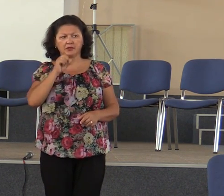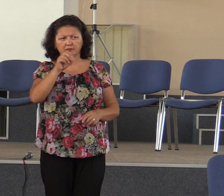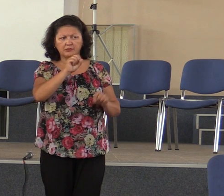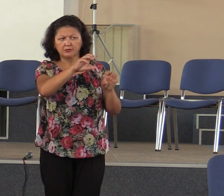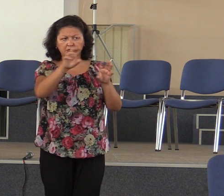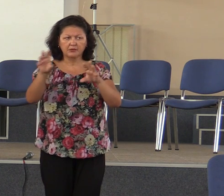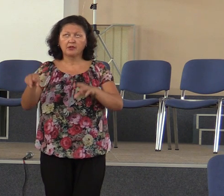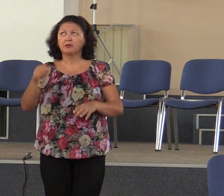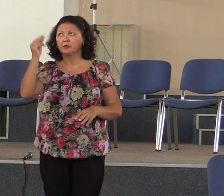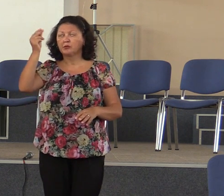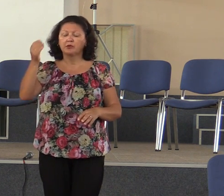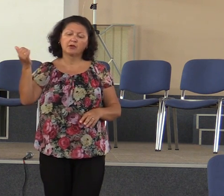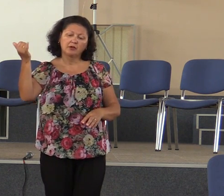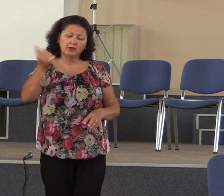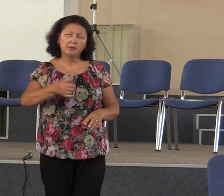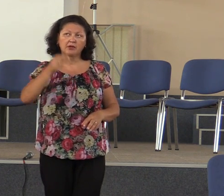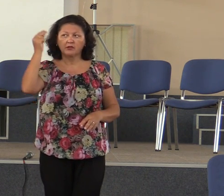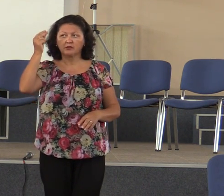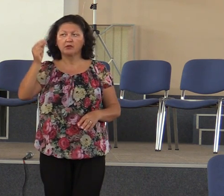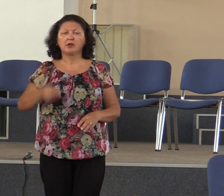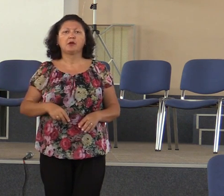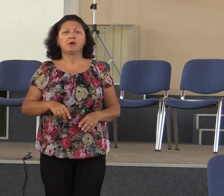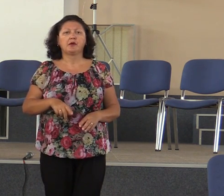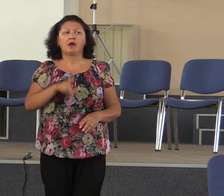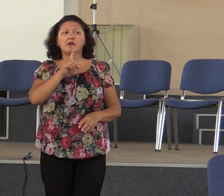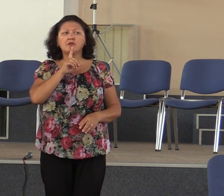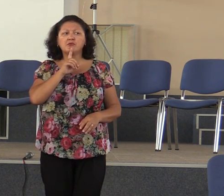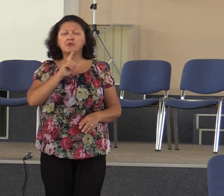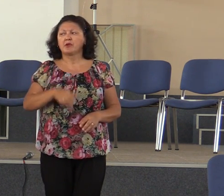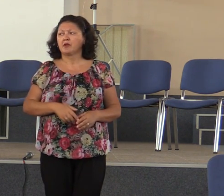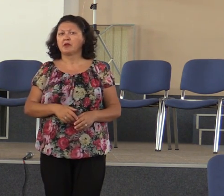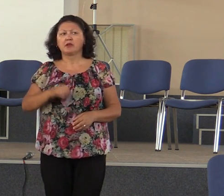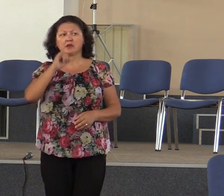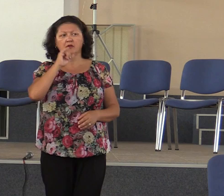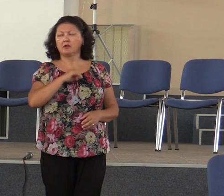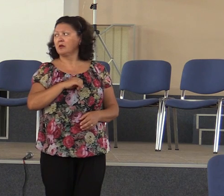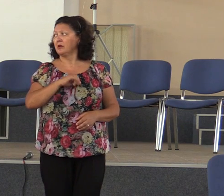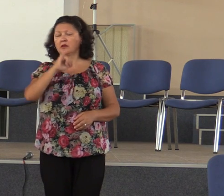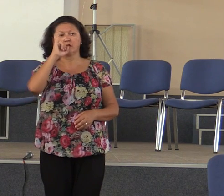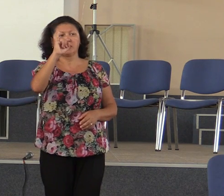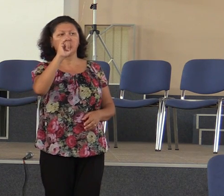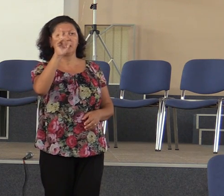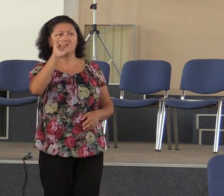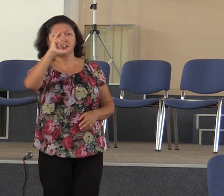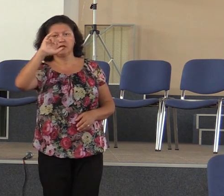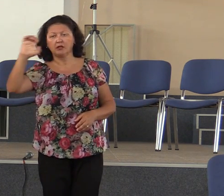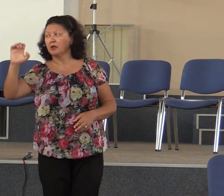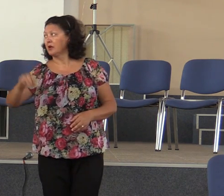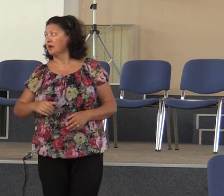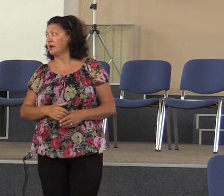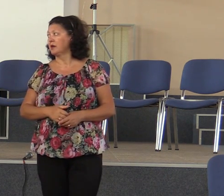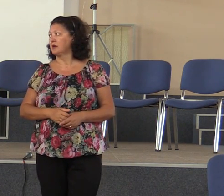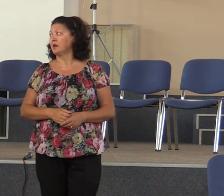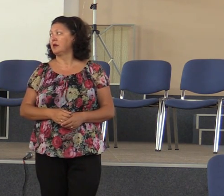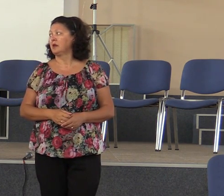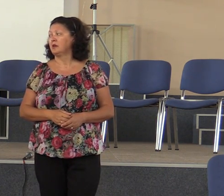de Dumnezeu, purta un anumit nume, știe cineva? Ilie Tișbitul. Mulțumesc! Ilie